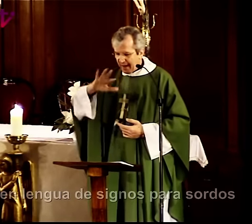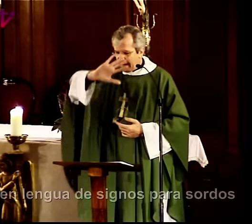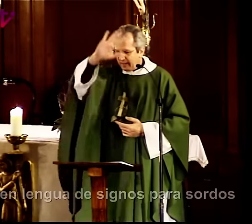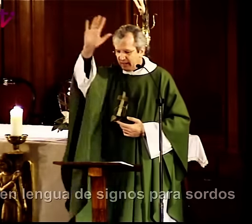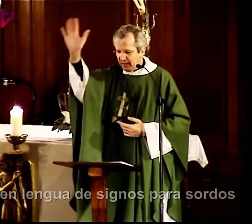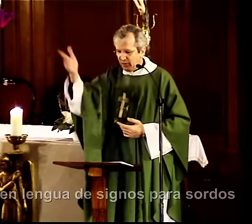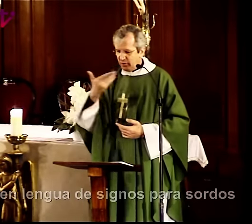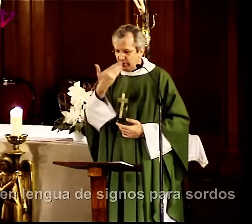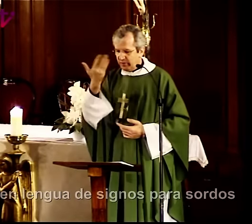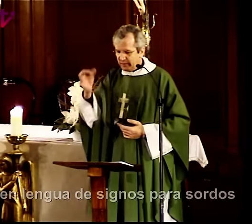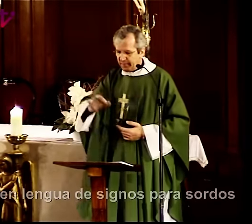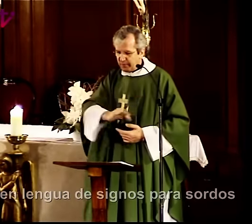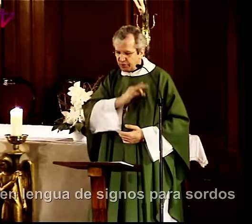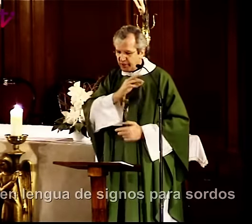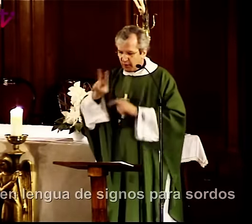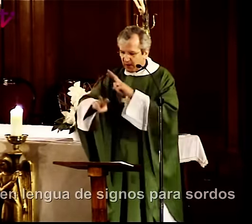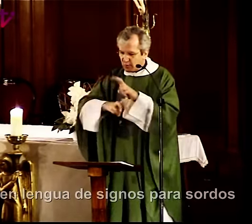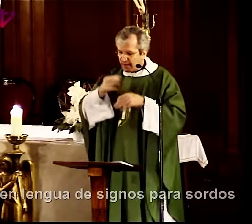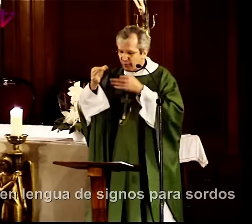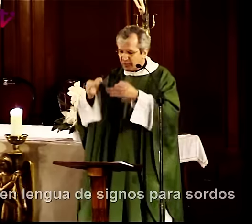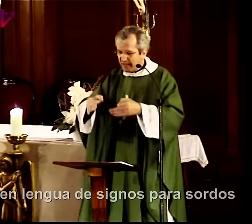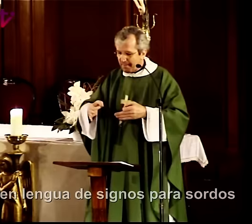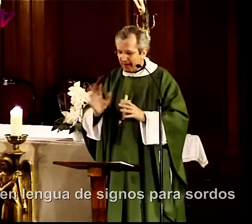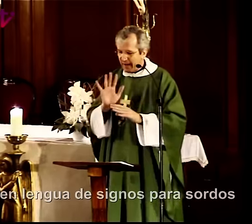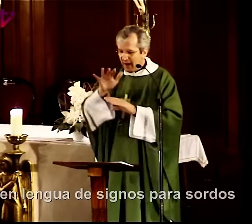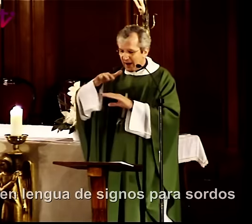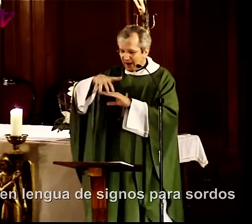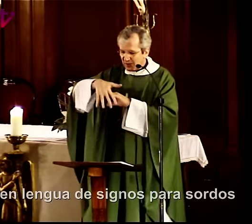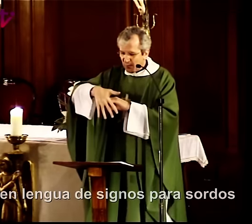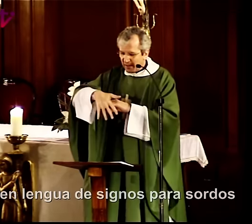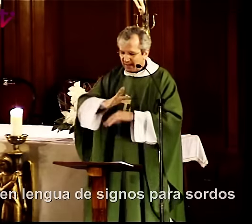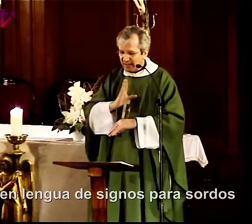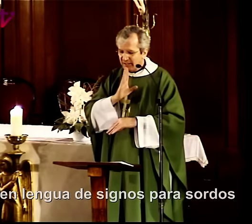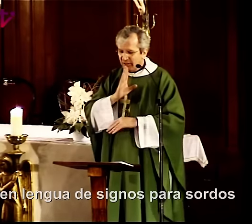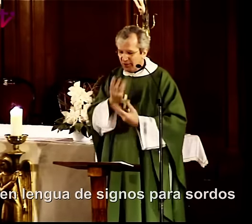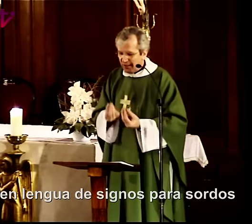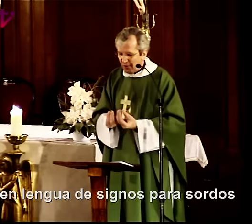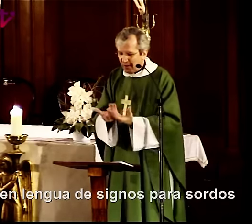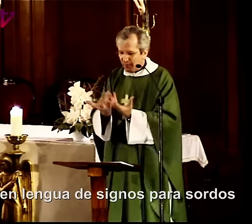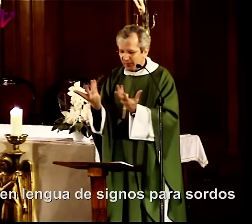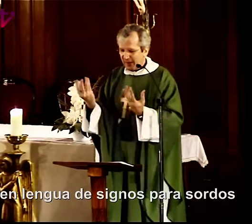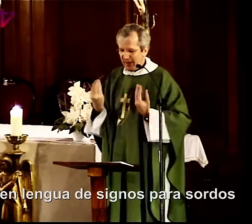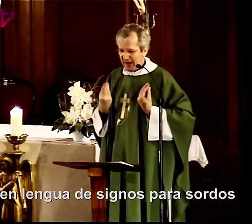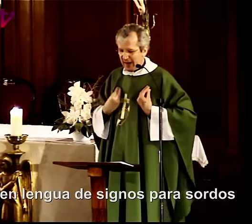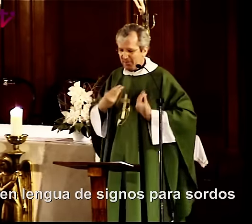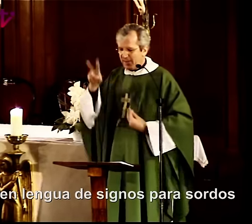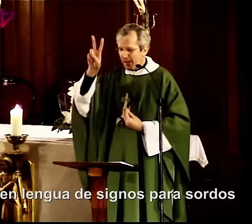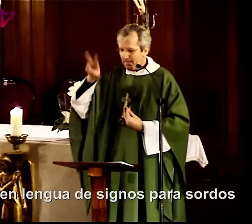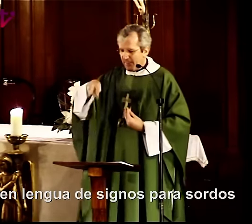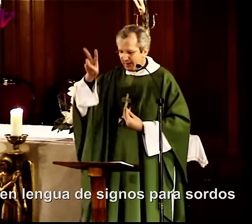Del cielo, te pedimos, Señor, que busquemos siempre las fuentes de donde brota la vida